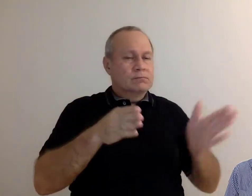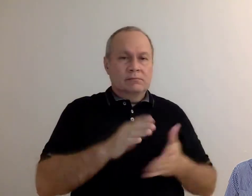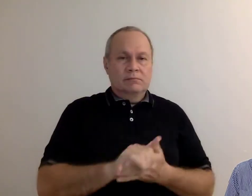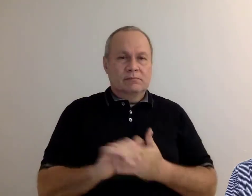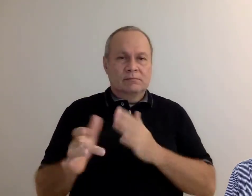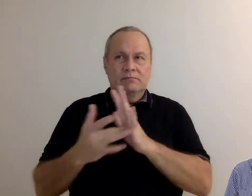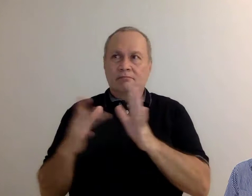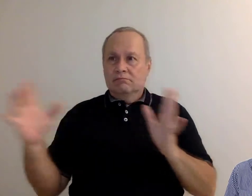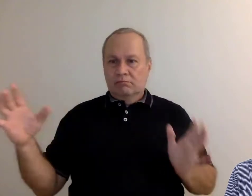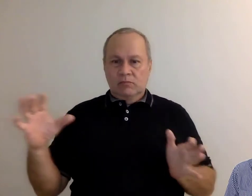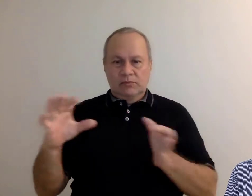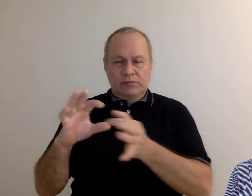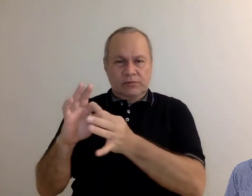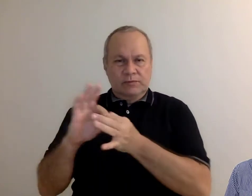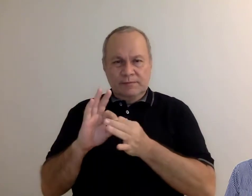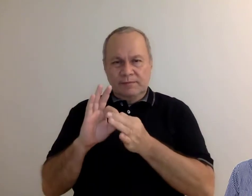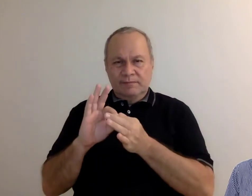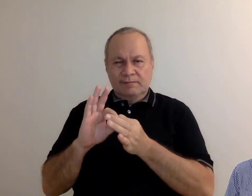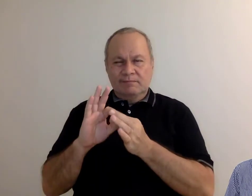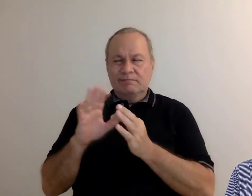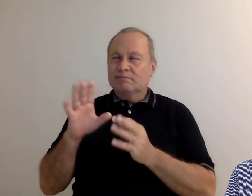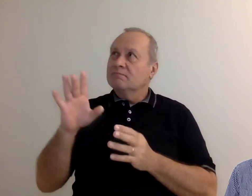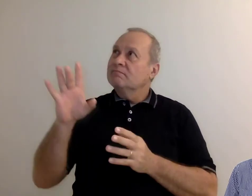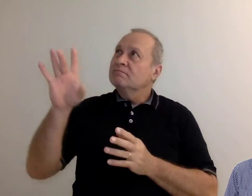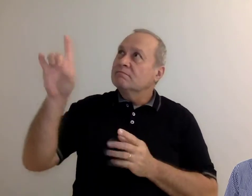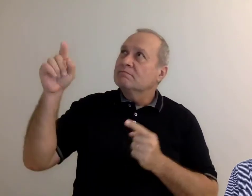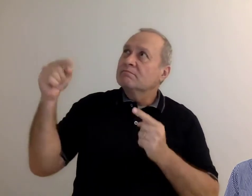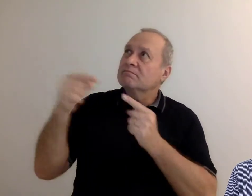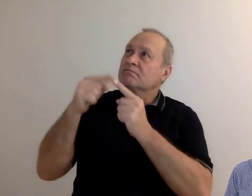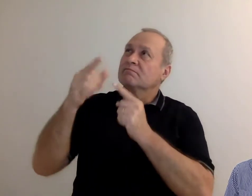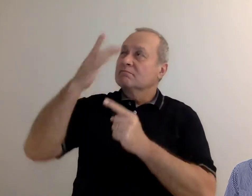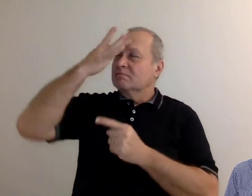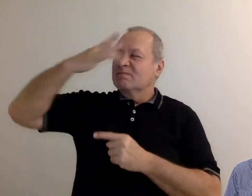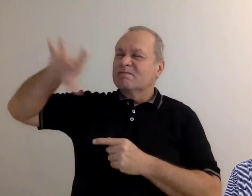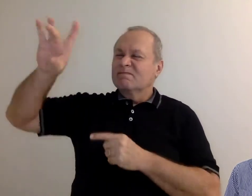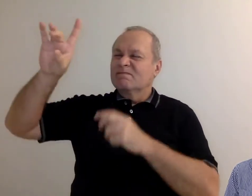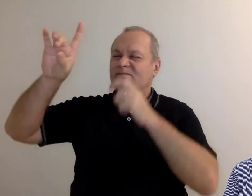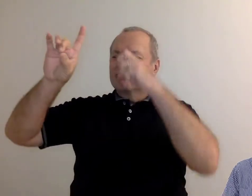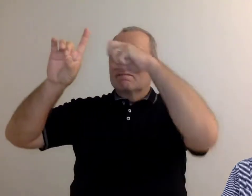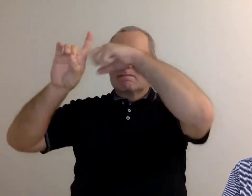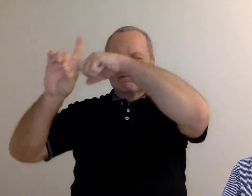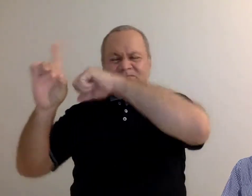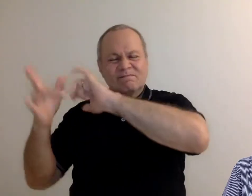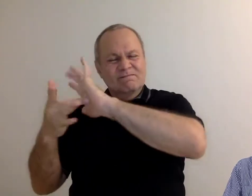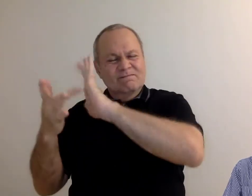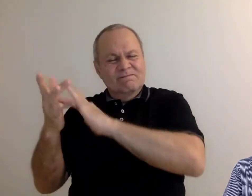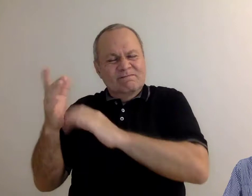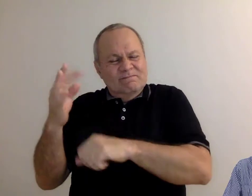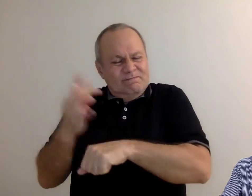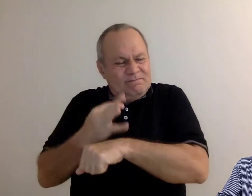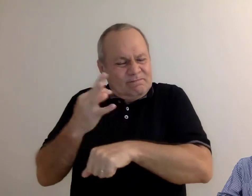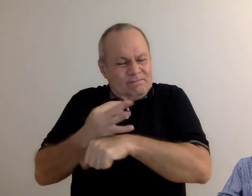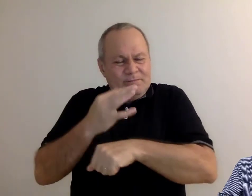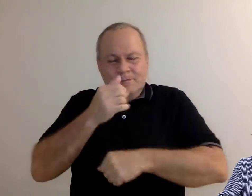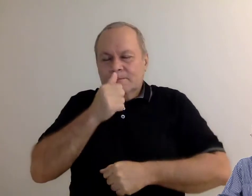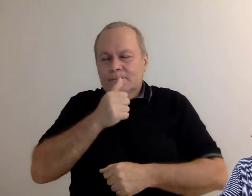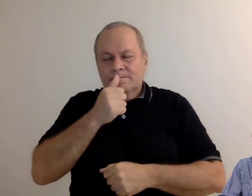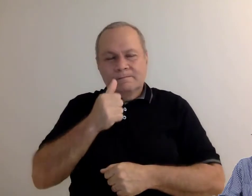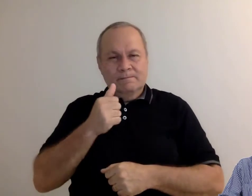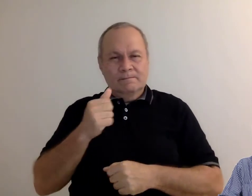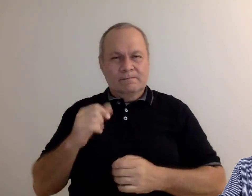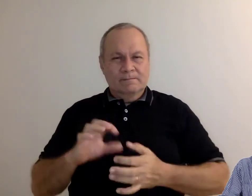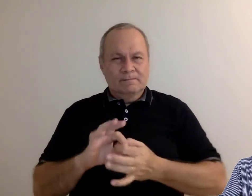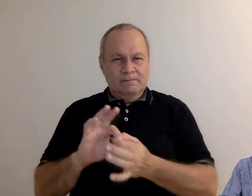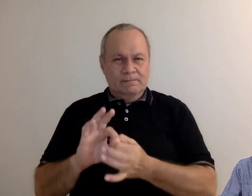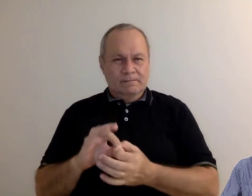fez cair a maldade de todos nós sobre ele. Este texto fala que os